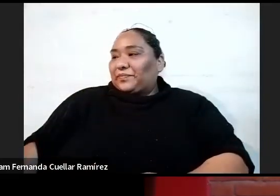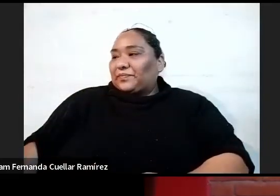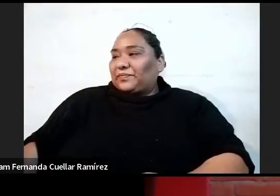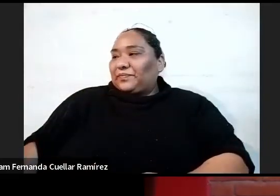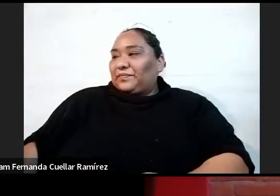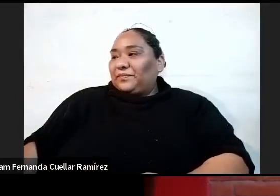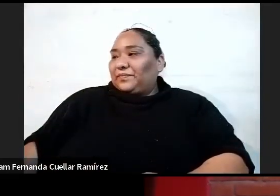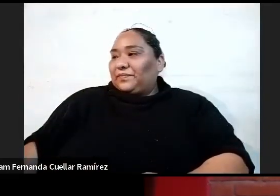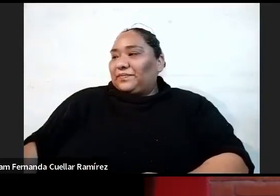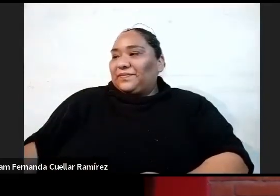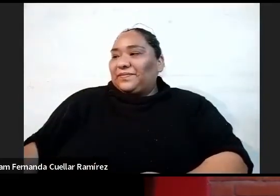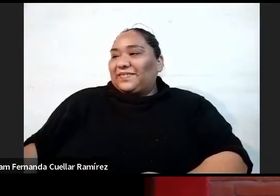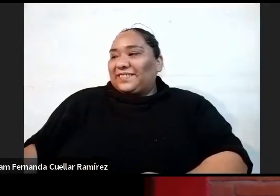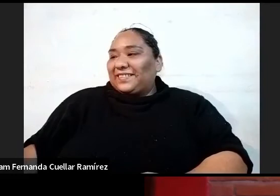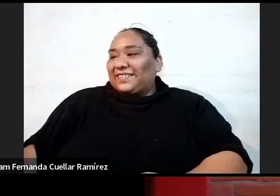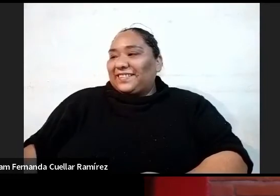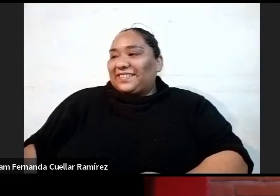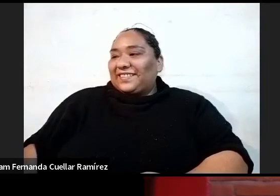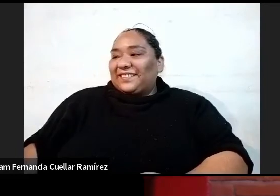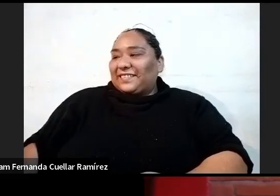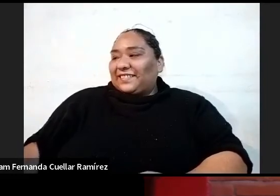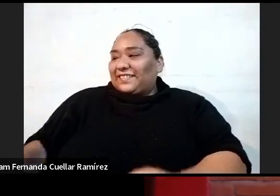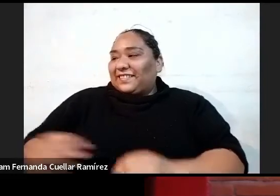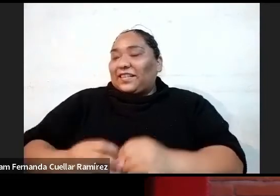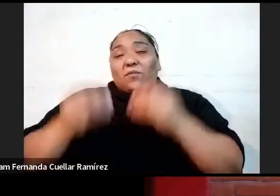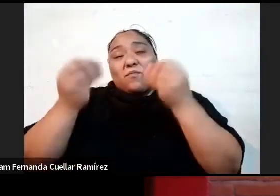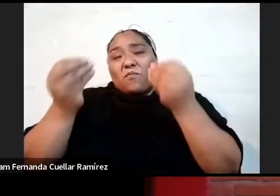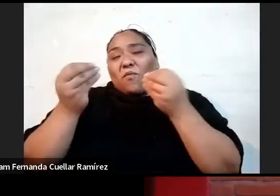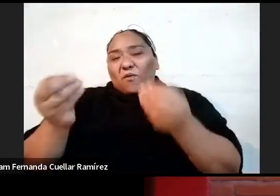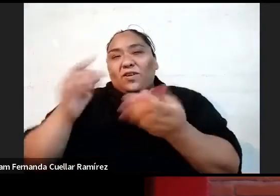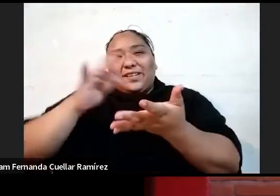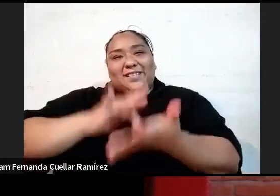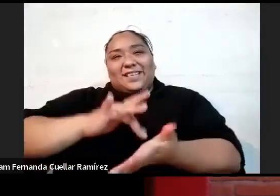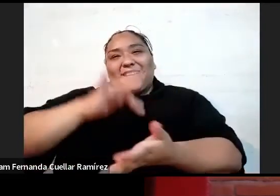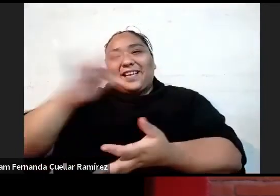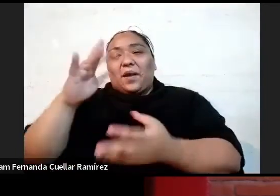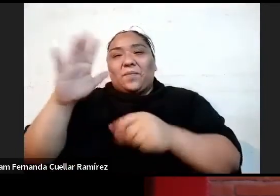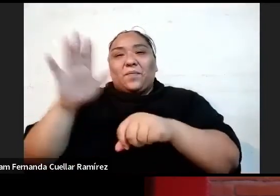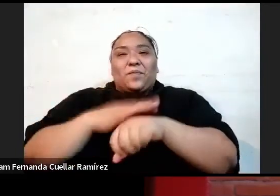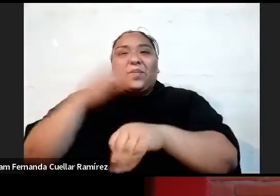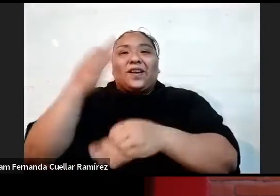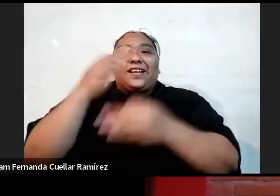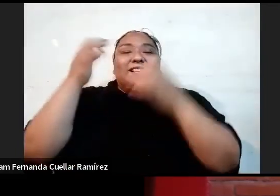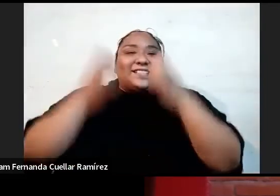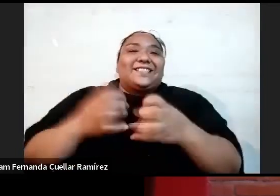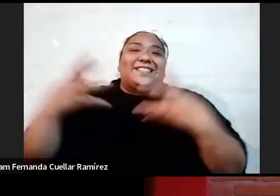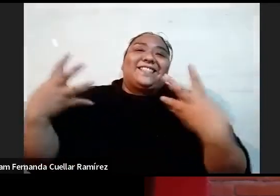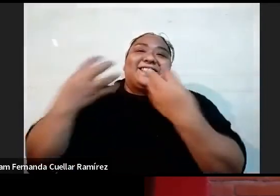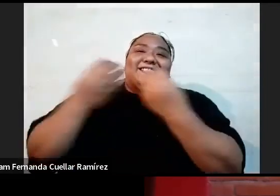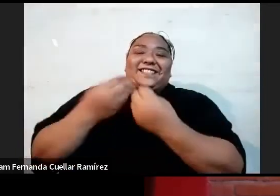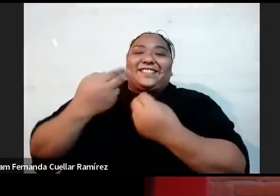Anfetaminash, muchísimas gracias por estar acá con nosotros. Ya se nos está acabando el tiempo.